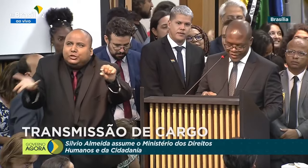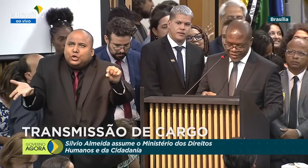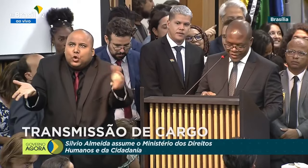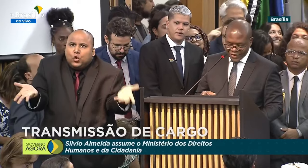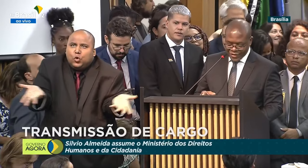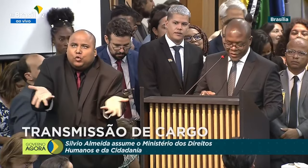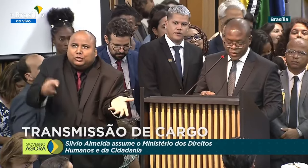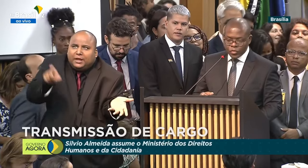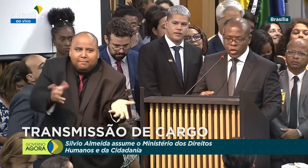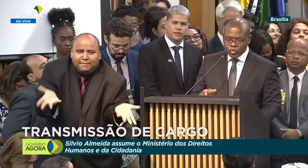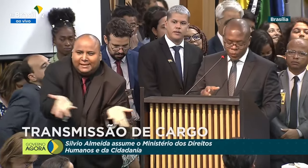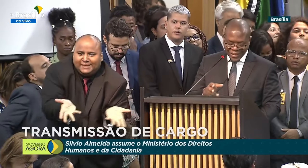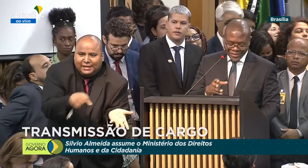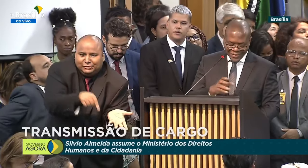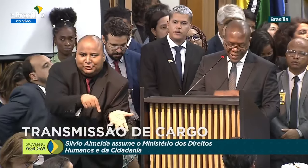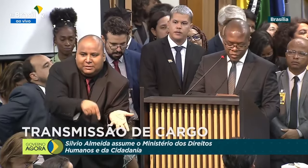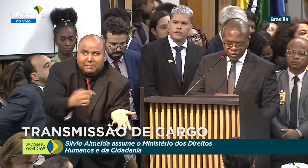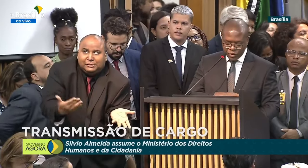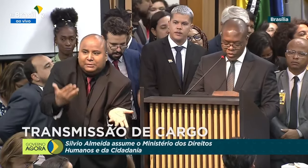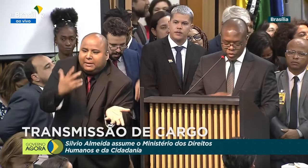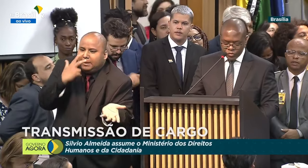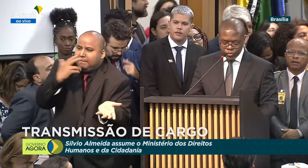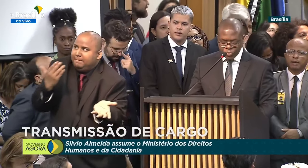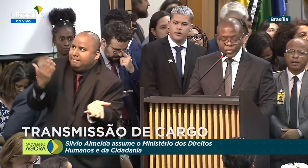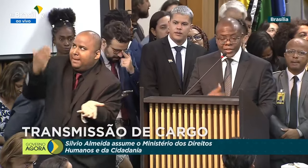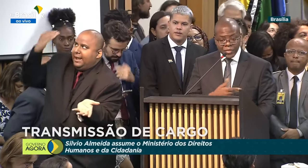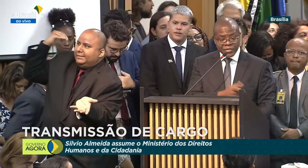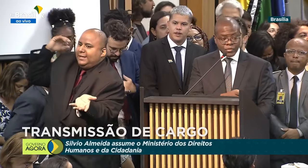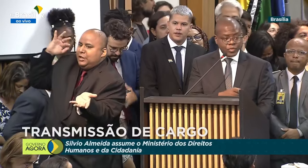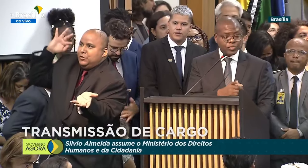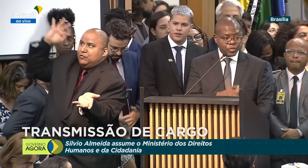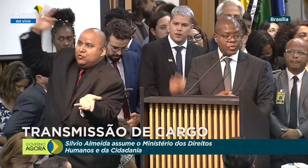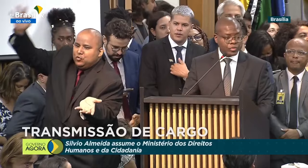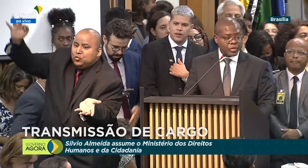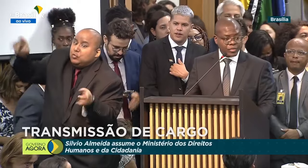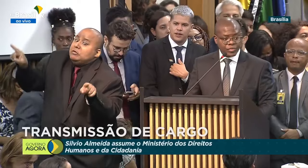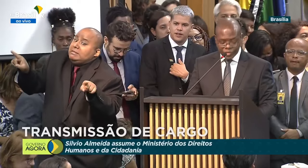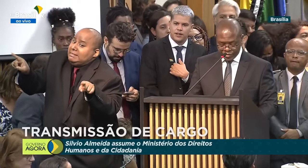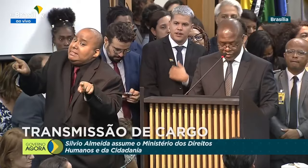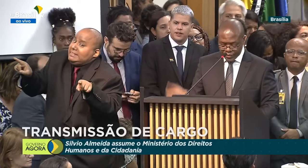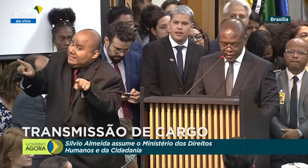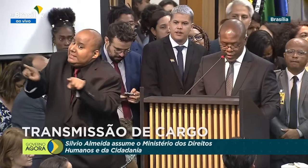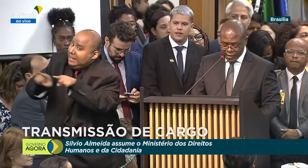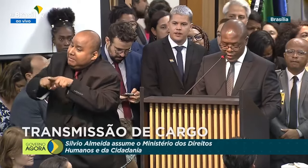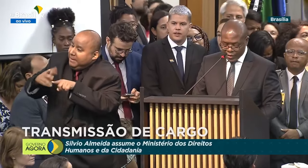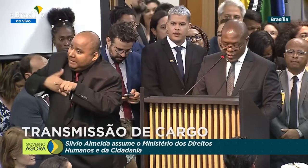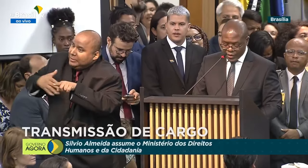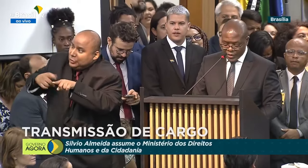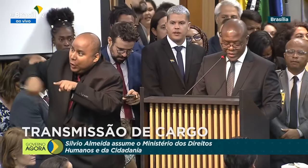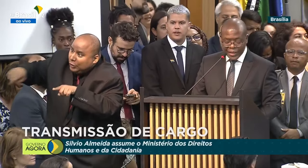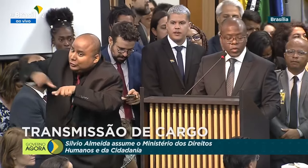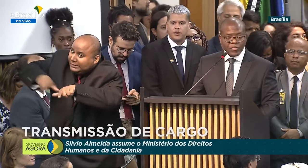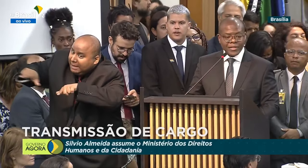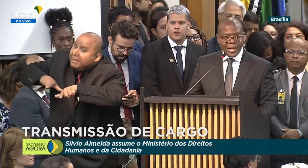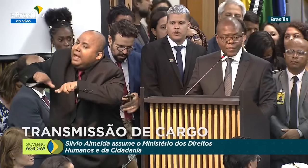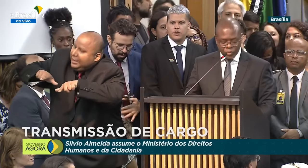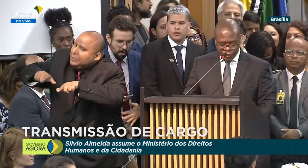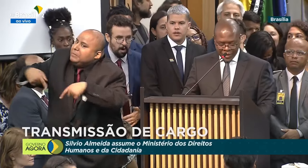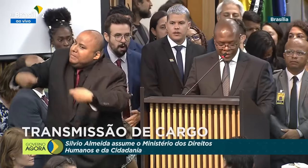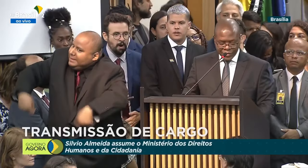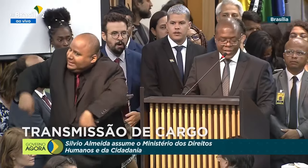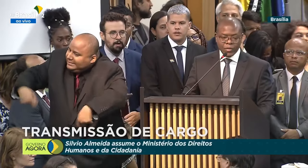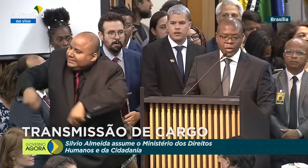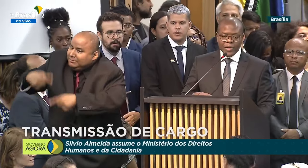presente nosso passado e nosso futuro também estamos em jogos nessa nova